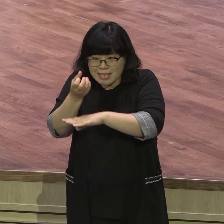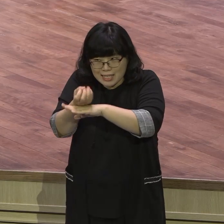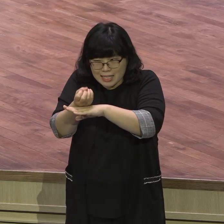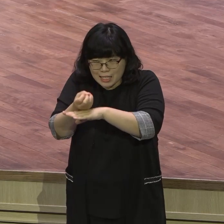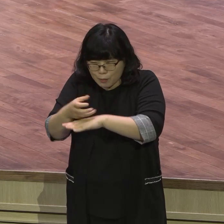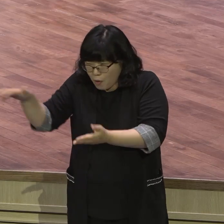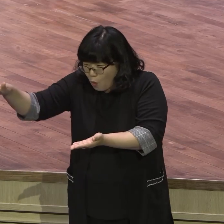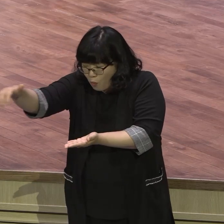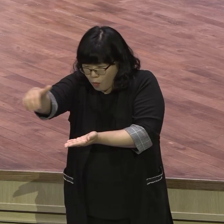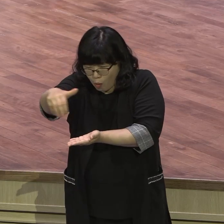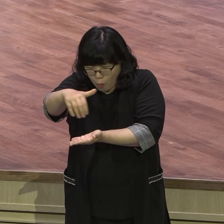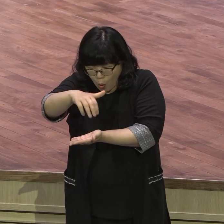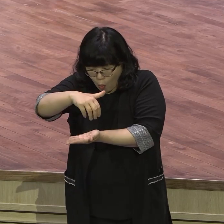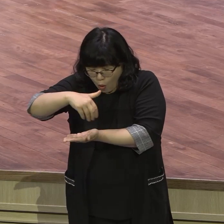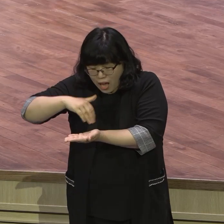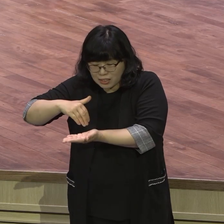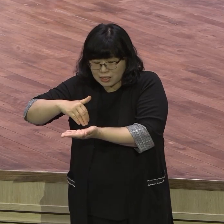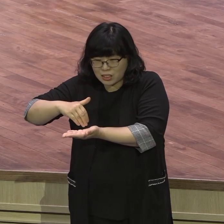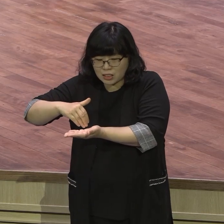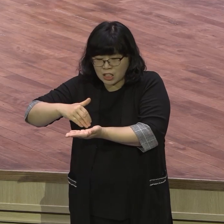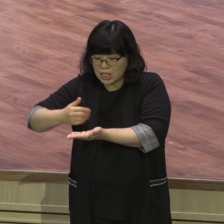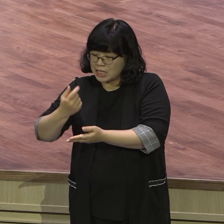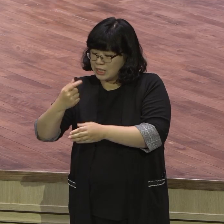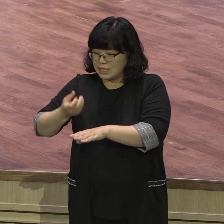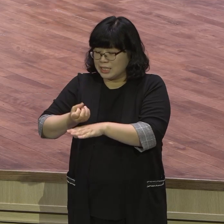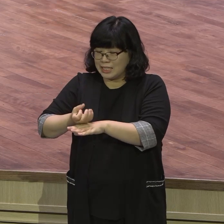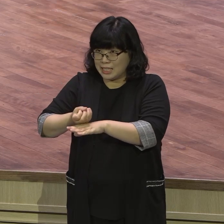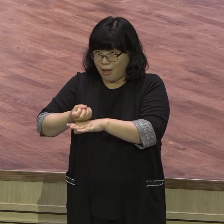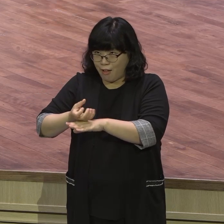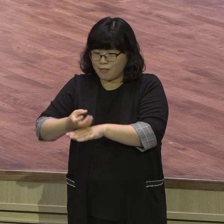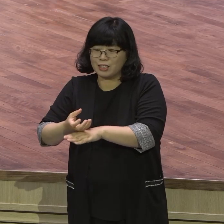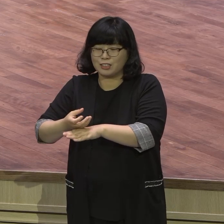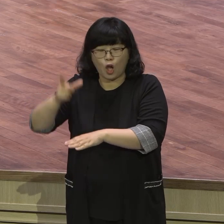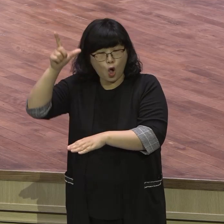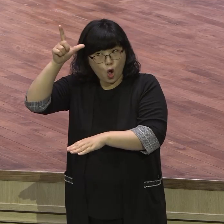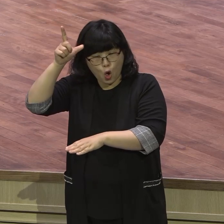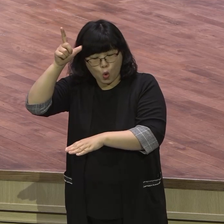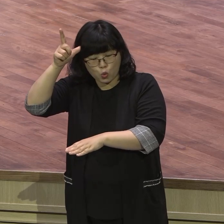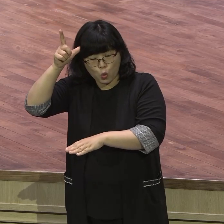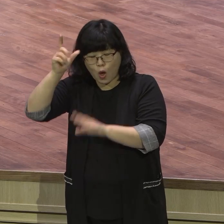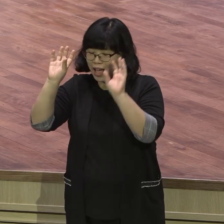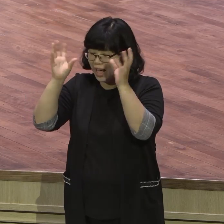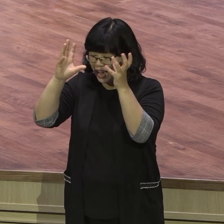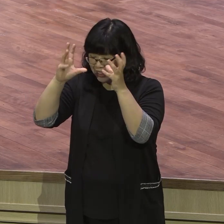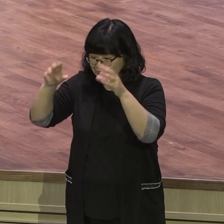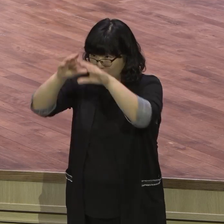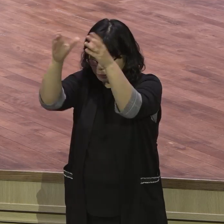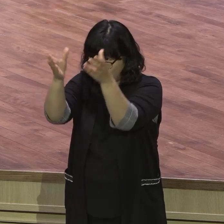행동을 하게 되죠. 이스라엘 백성이 하나님과